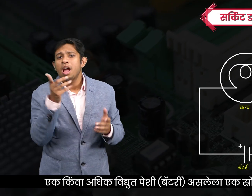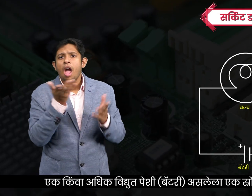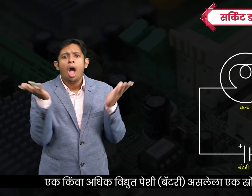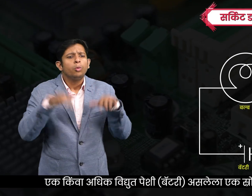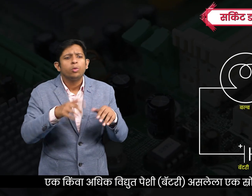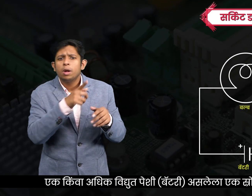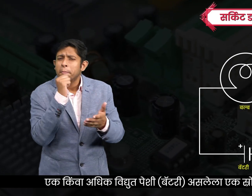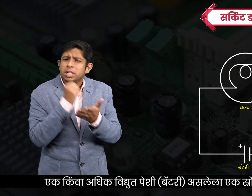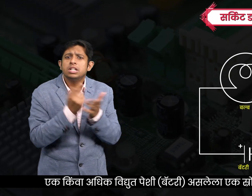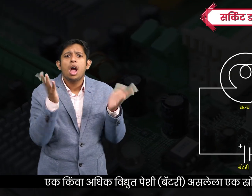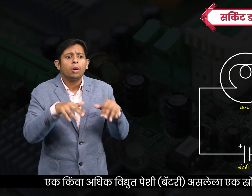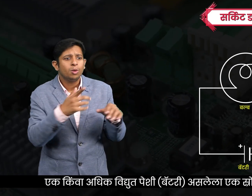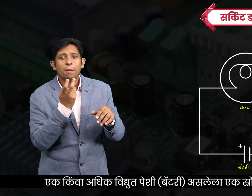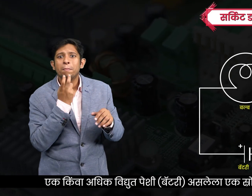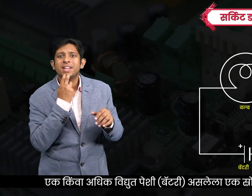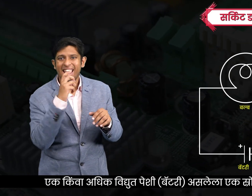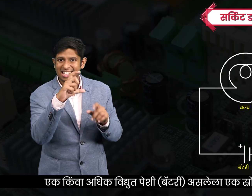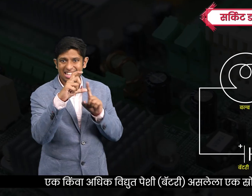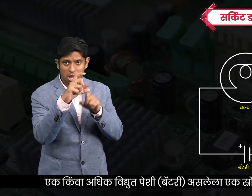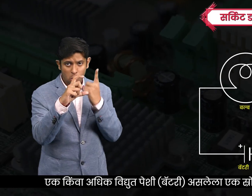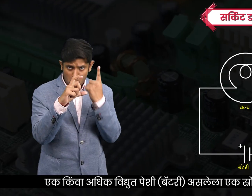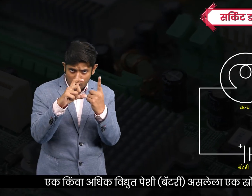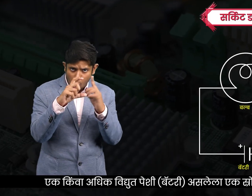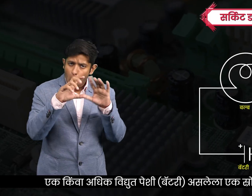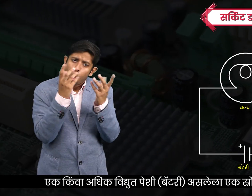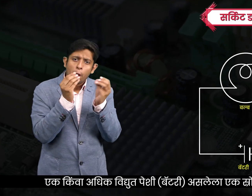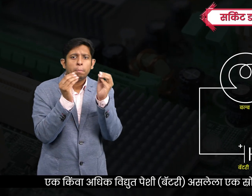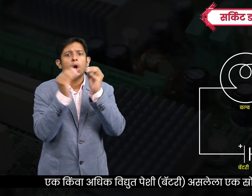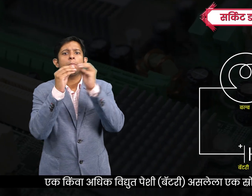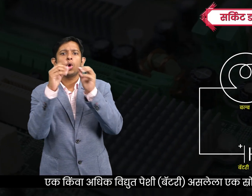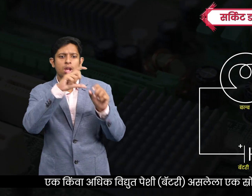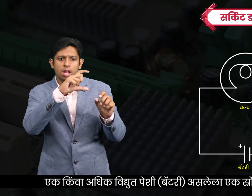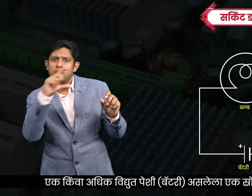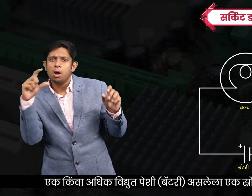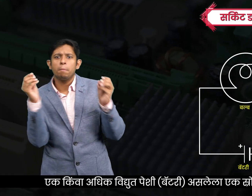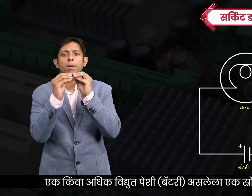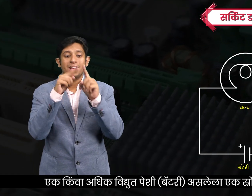एक किंवा अधिक विद्युत सेल असलेला एक स्त्रोत असावा.